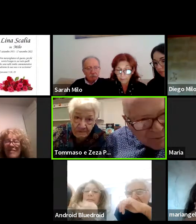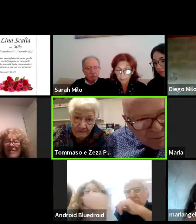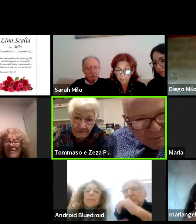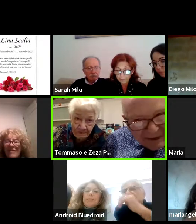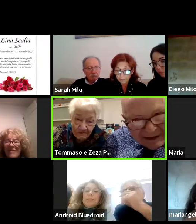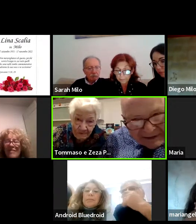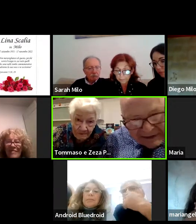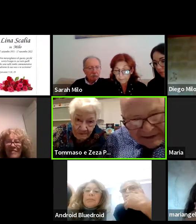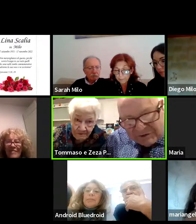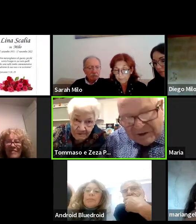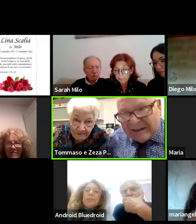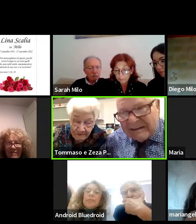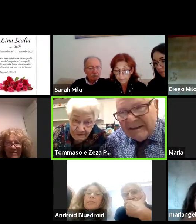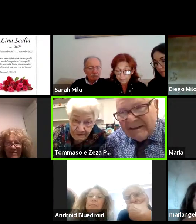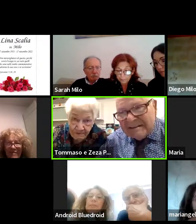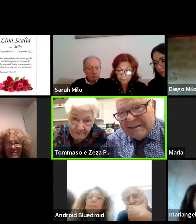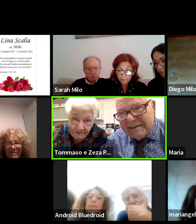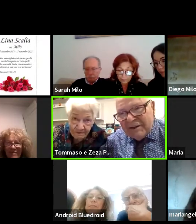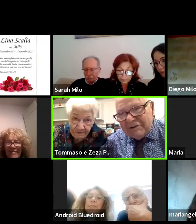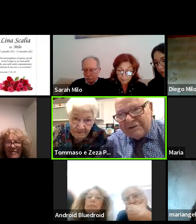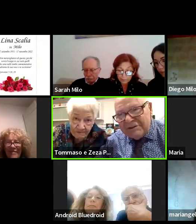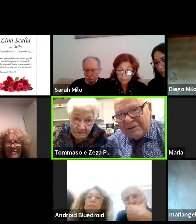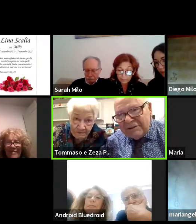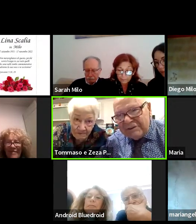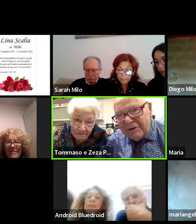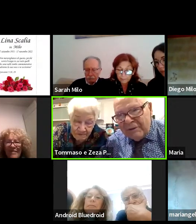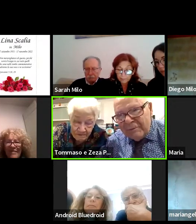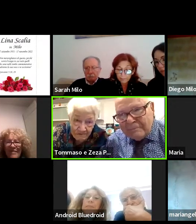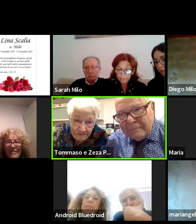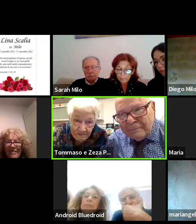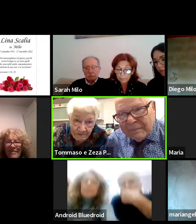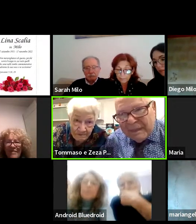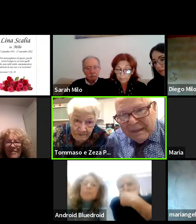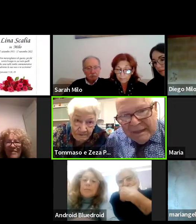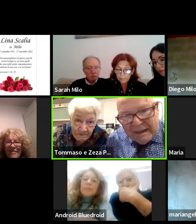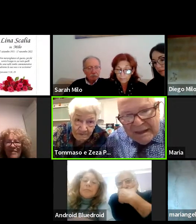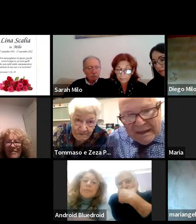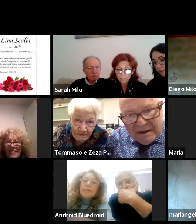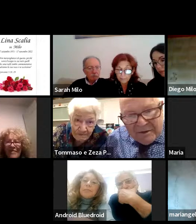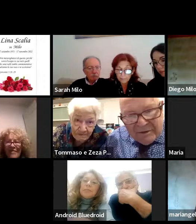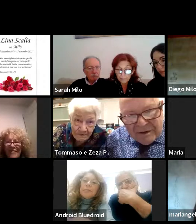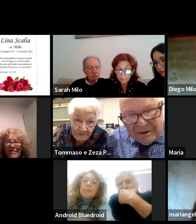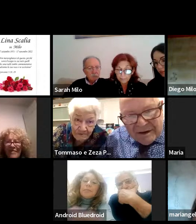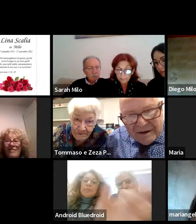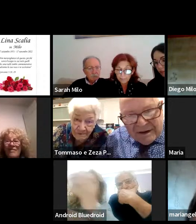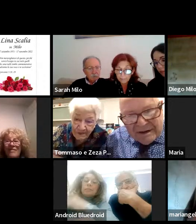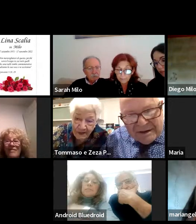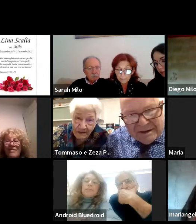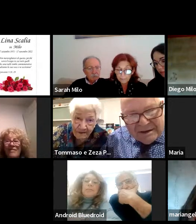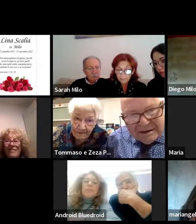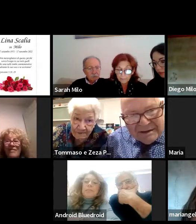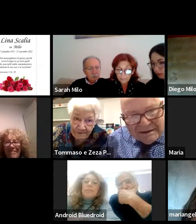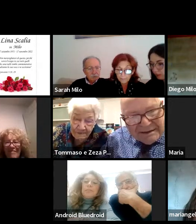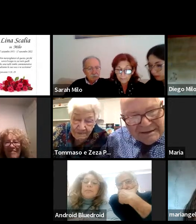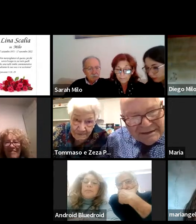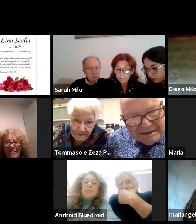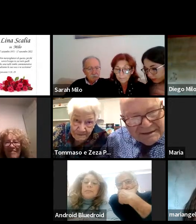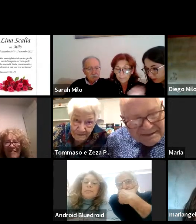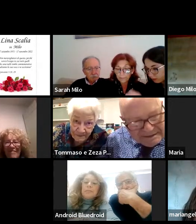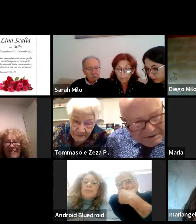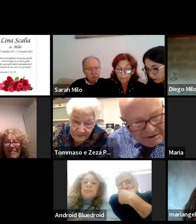e mio papà Chi lo sa tante cose ci aspettano tante cose